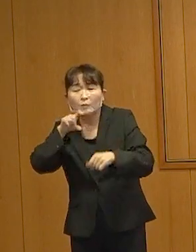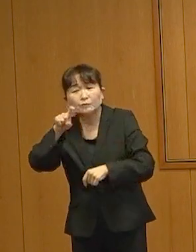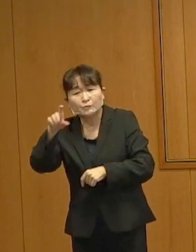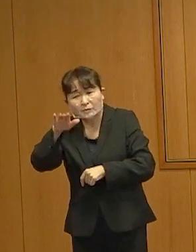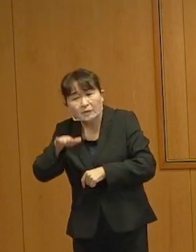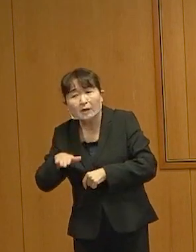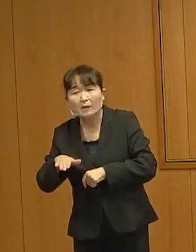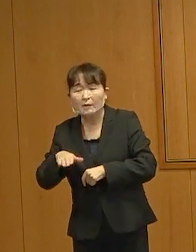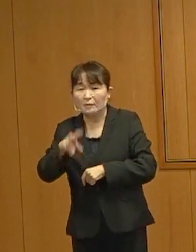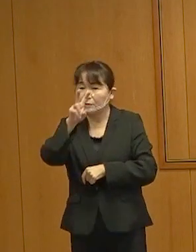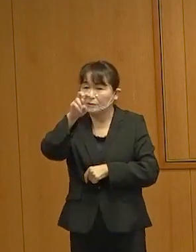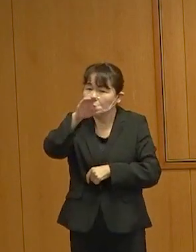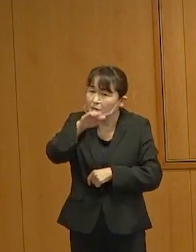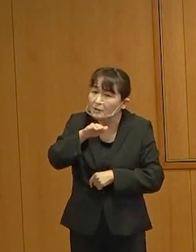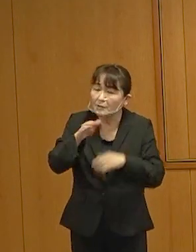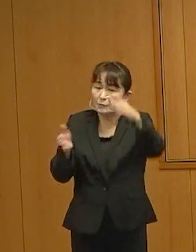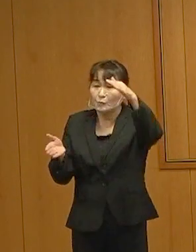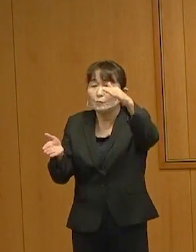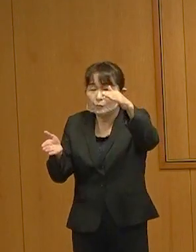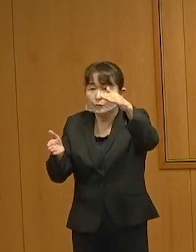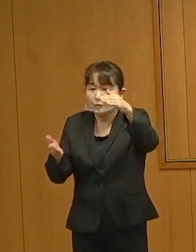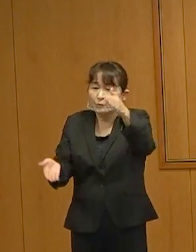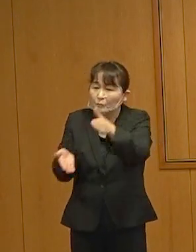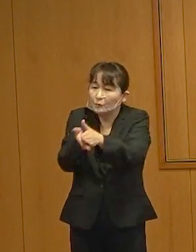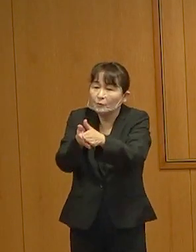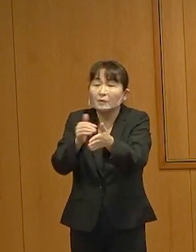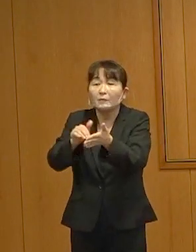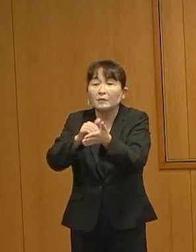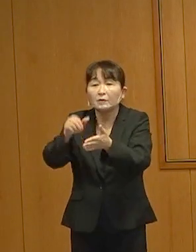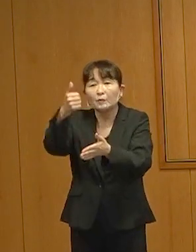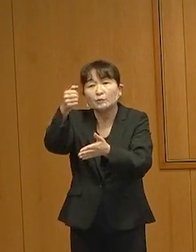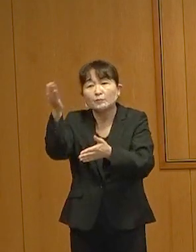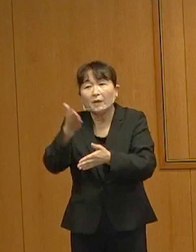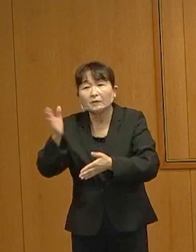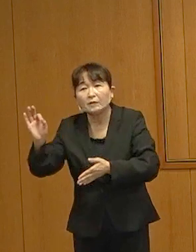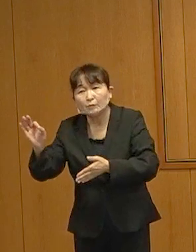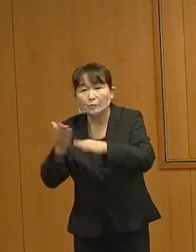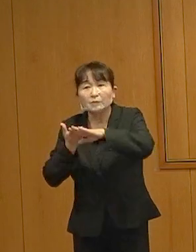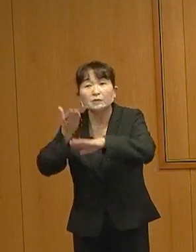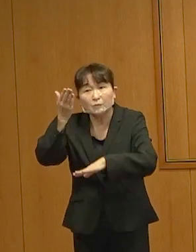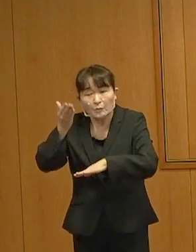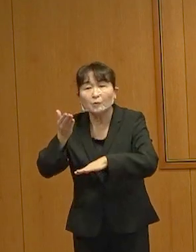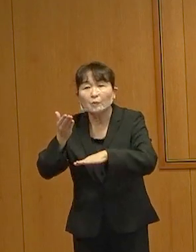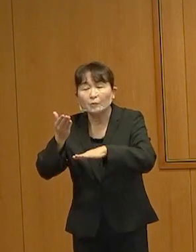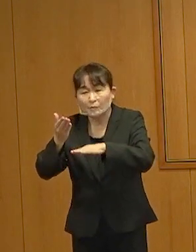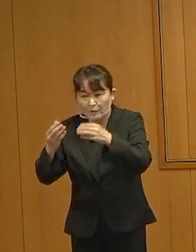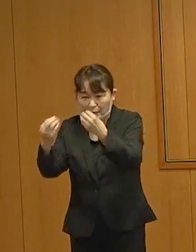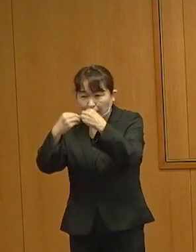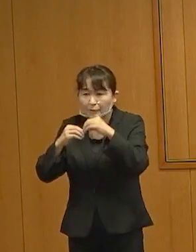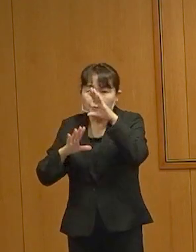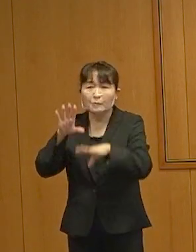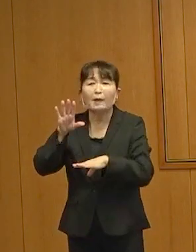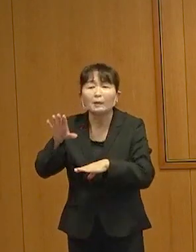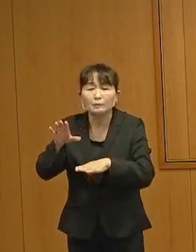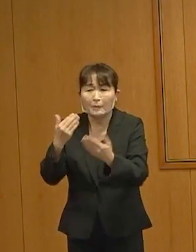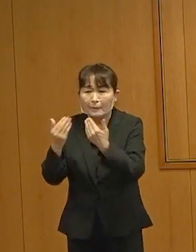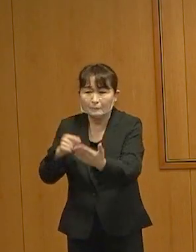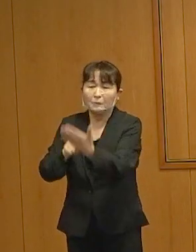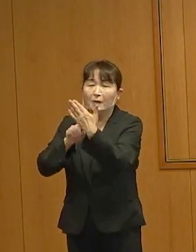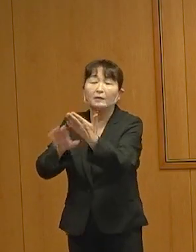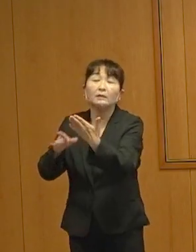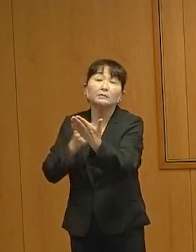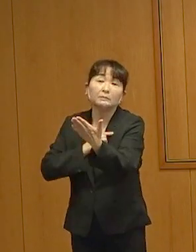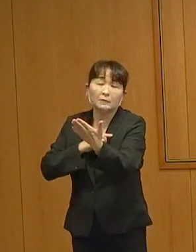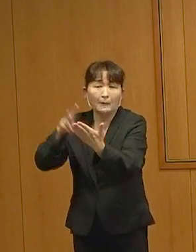20代、そういう部分で 50% を超すというような状況も途中で見られましたので、まあ、そういう危機感もあ